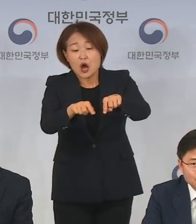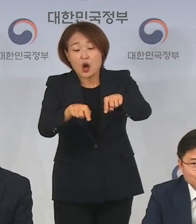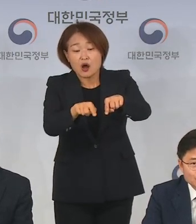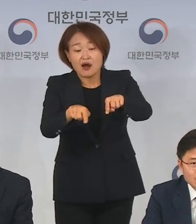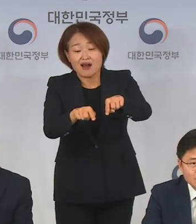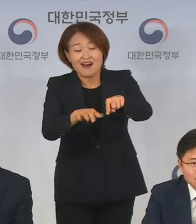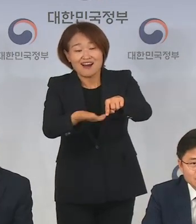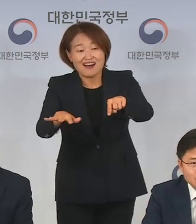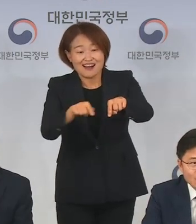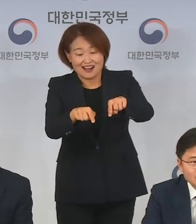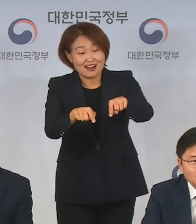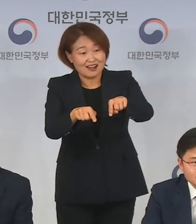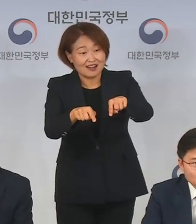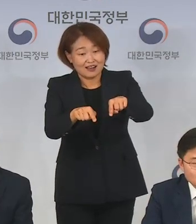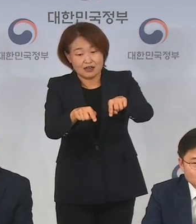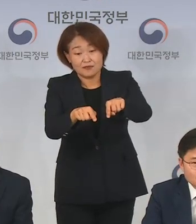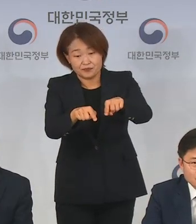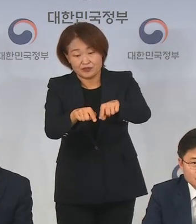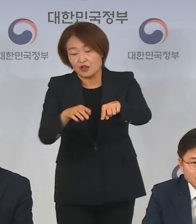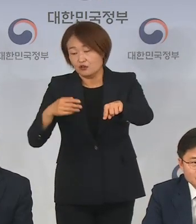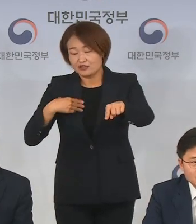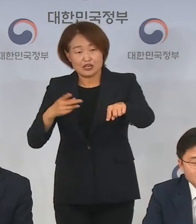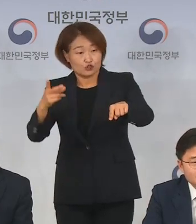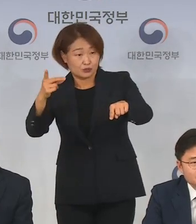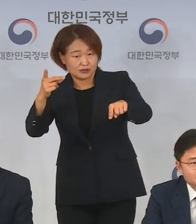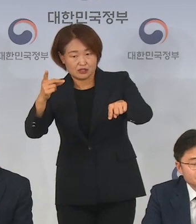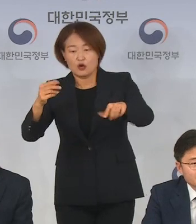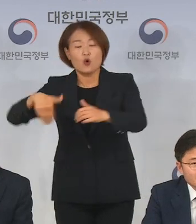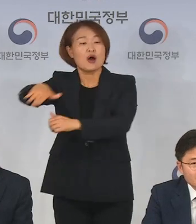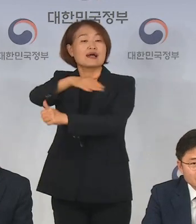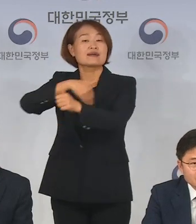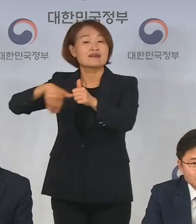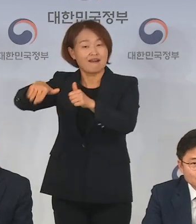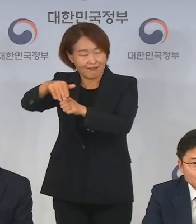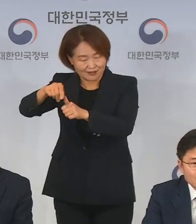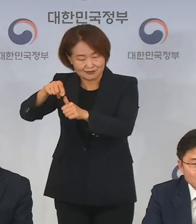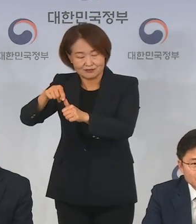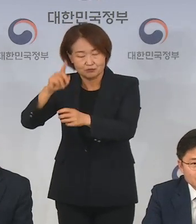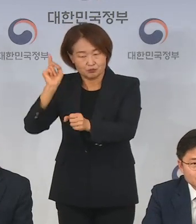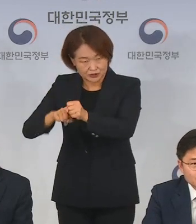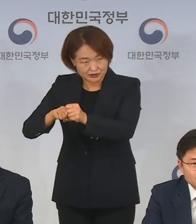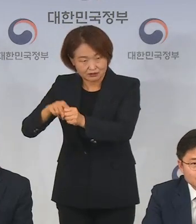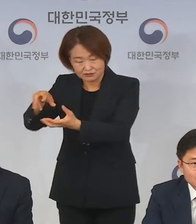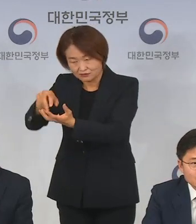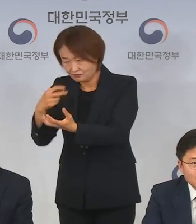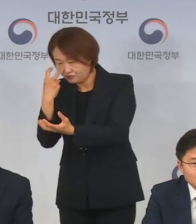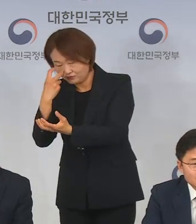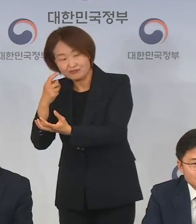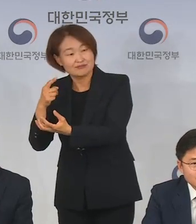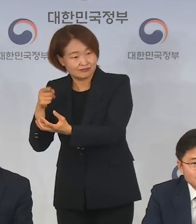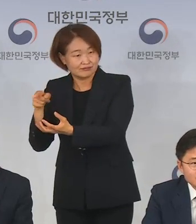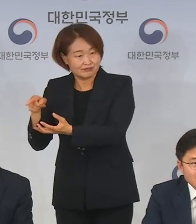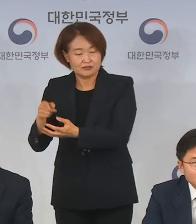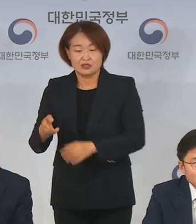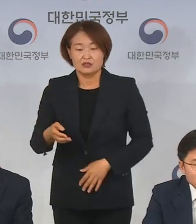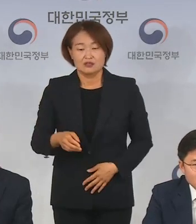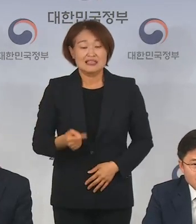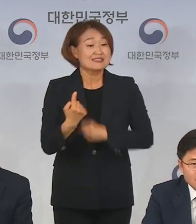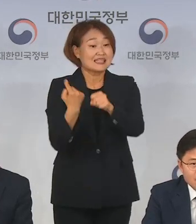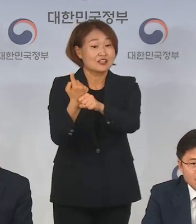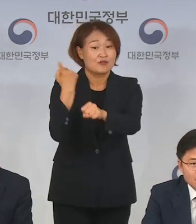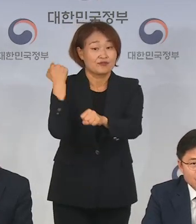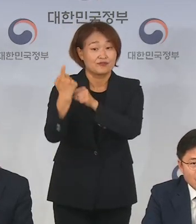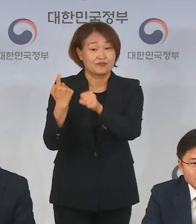있는데요. 후자는 저희들이 이제 환경 시료라고 표현을 합니다만, 이 시료와 관련된 부분은 이미